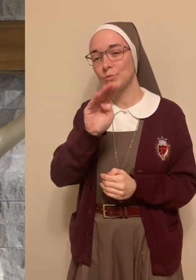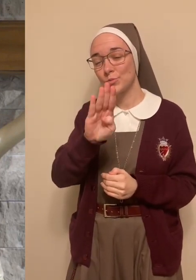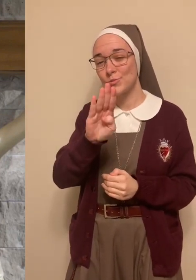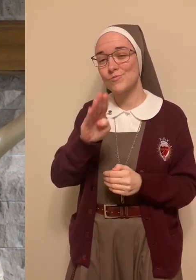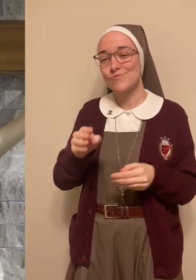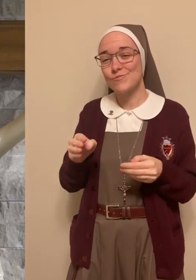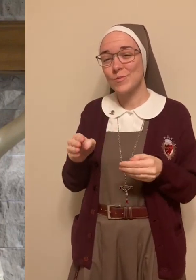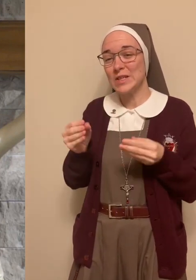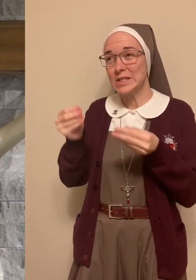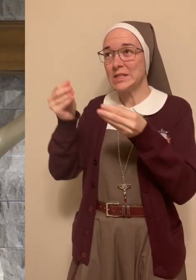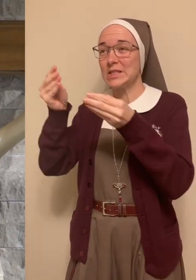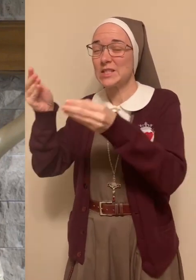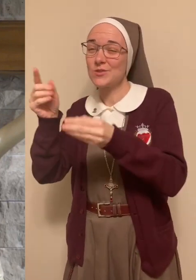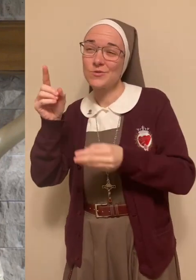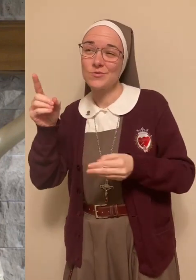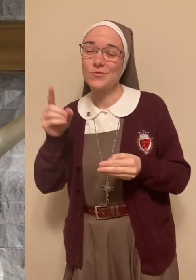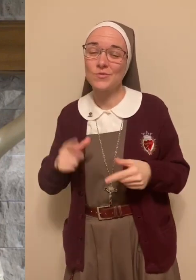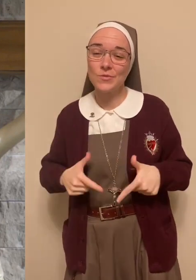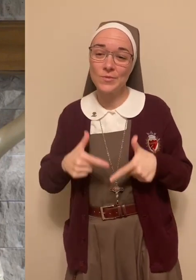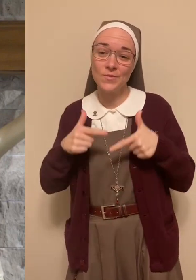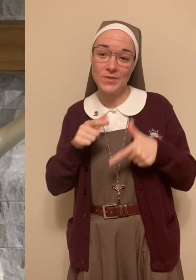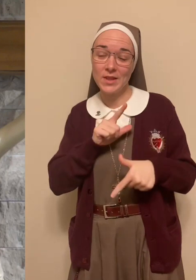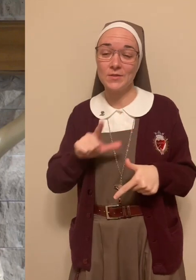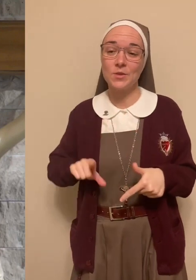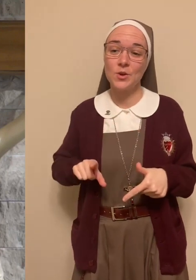Su mirada siempre grabada y fija en sus hijos.